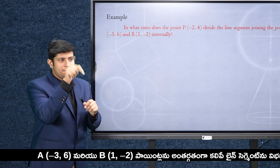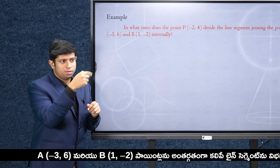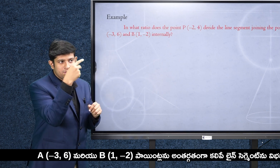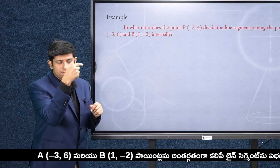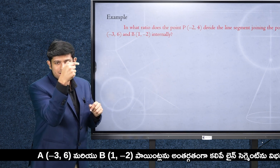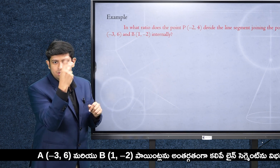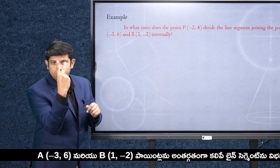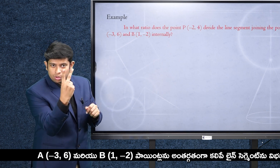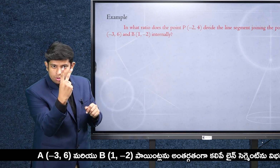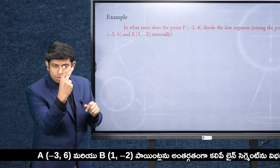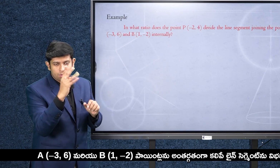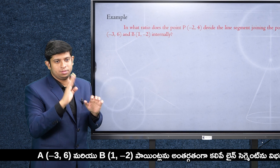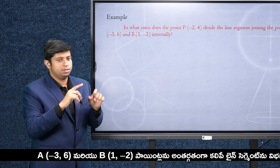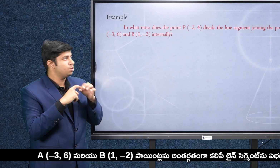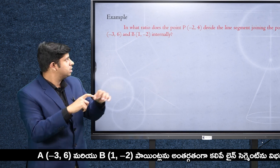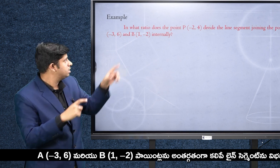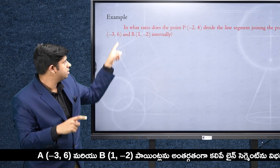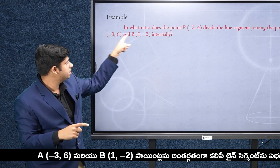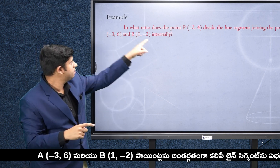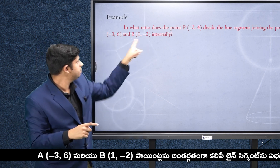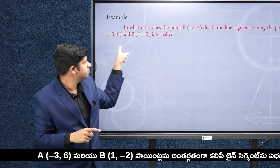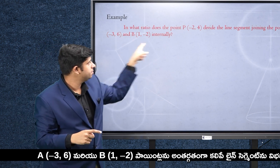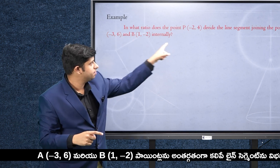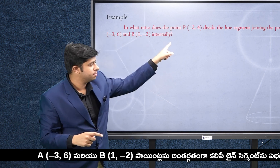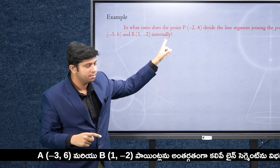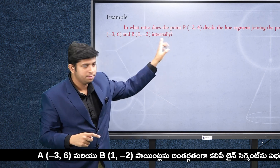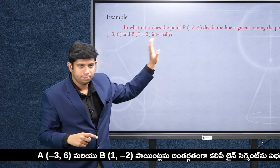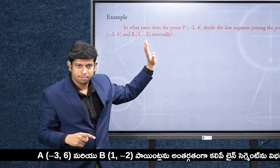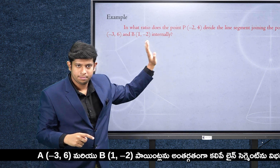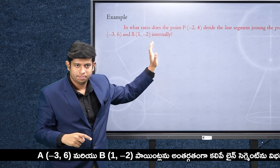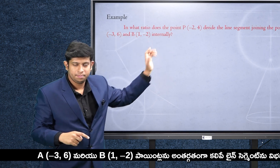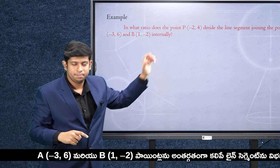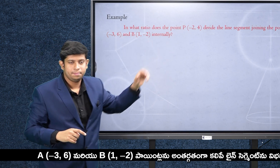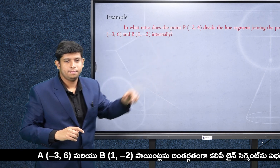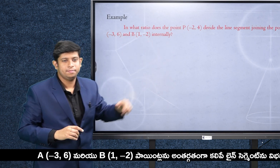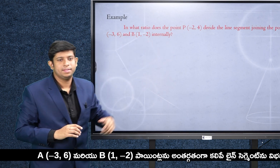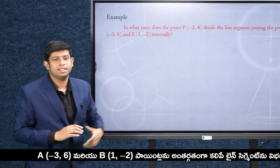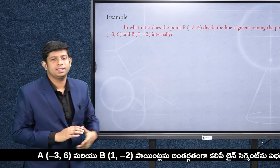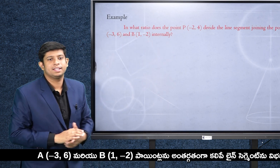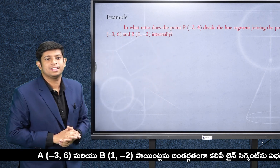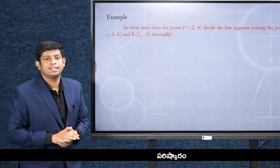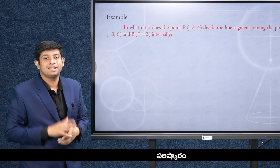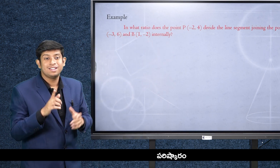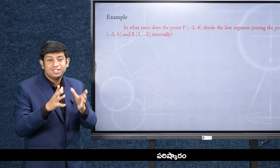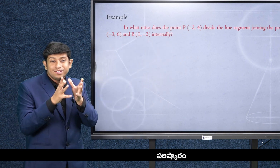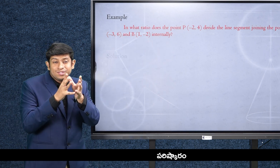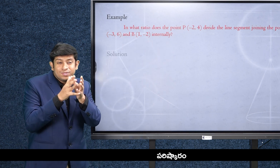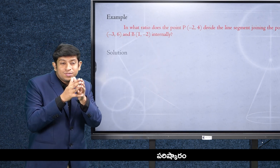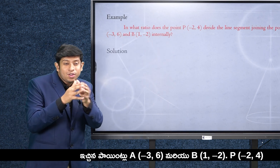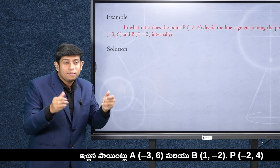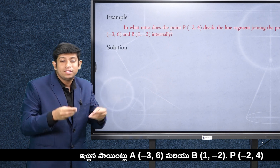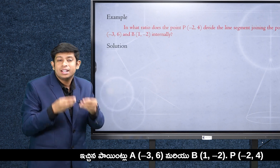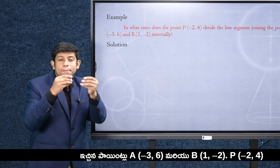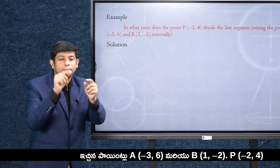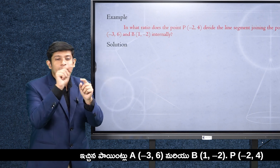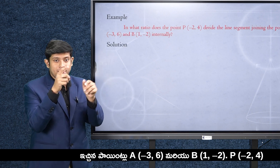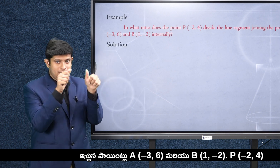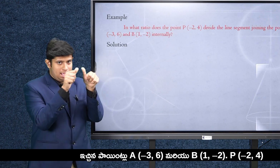పాయింట్లను అంతర్గతంగా కలిపే లైన్ సెగ్మెంట్ ను విభజిస్తుంది పరిష్కారం ఇచ్చిన పాయింట్లు